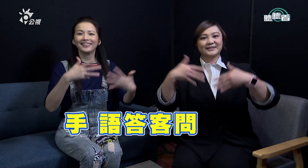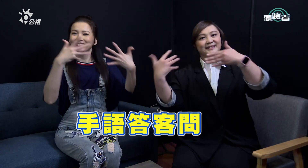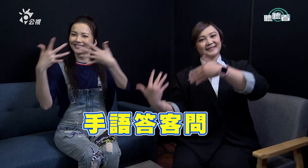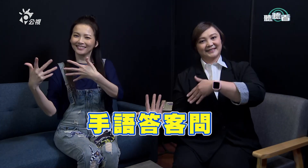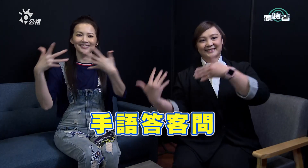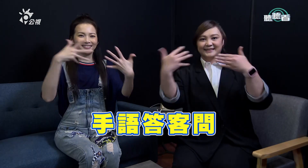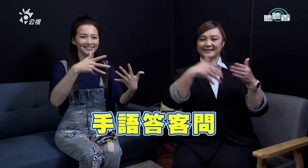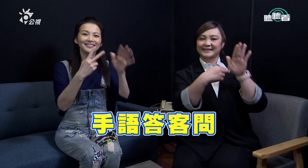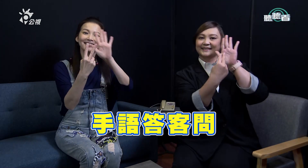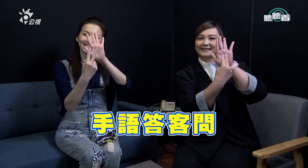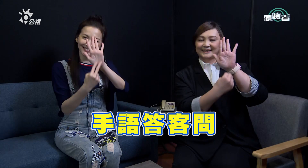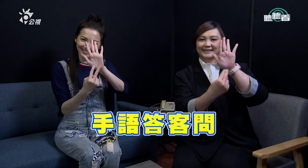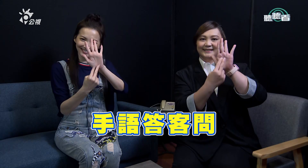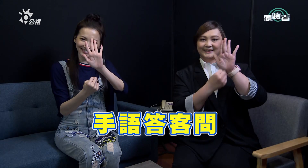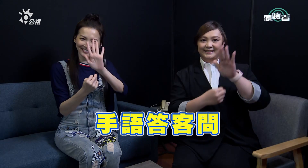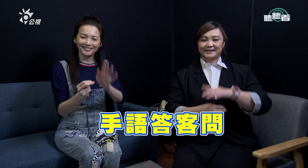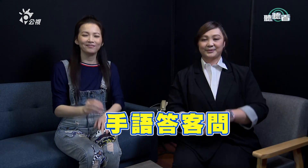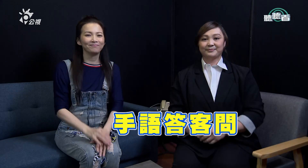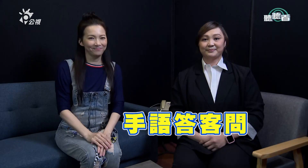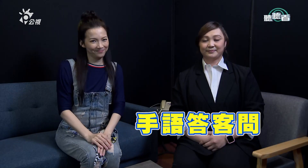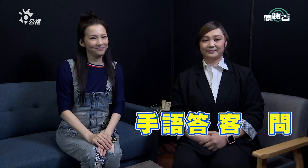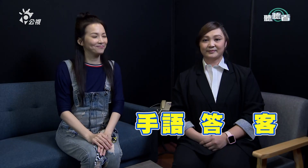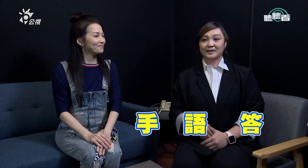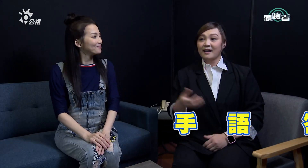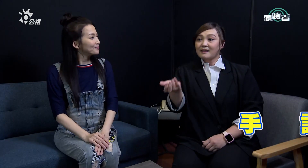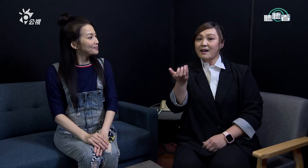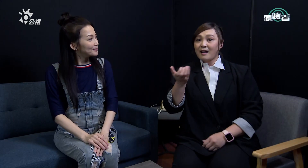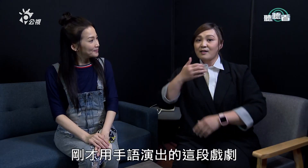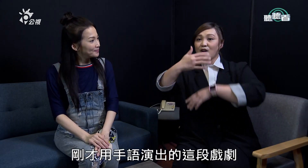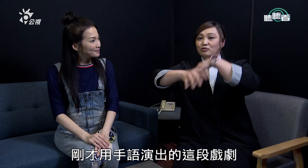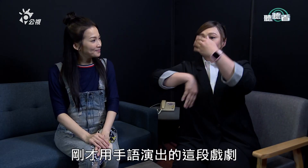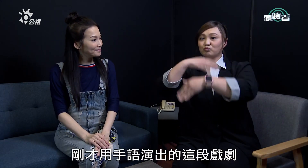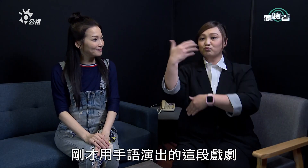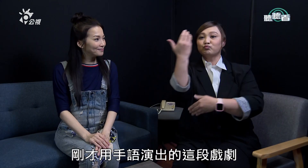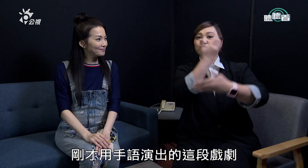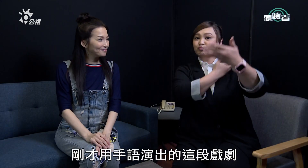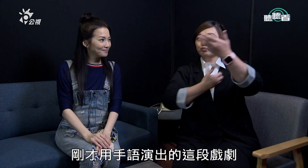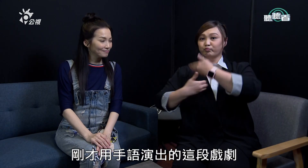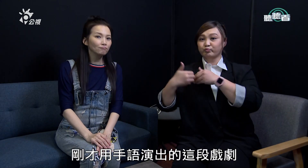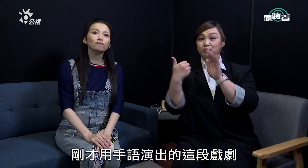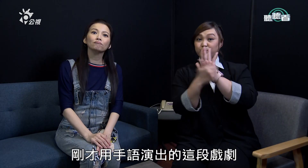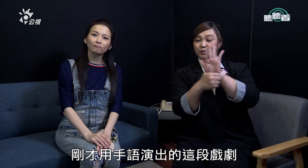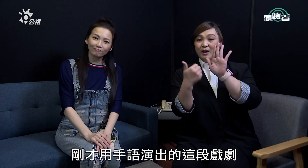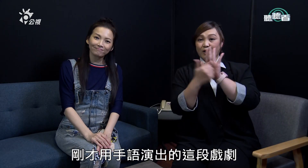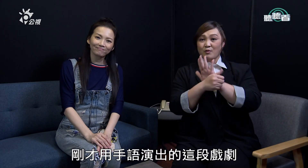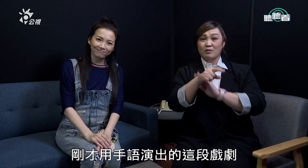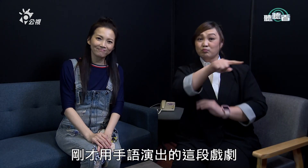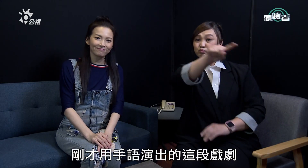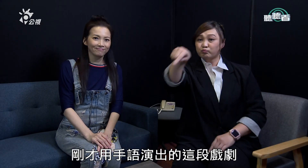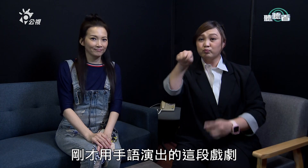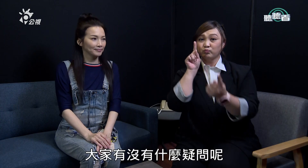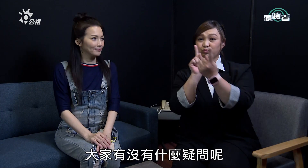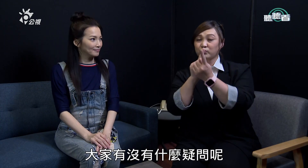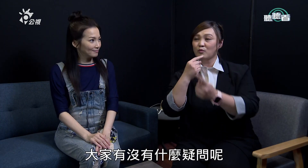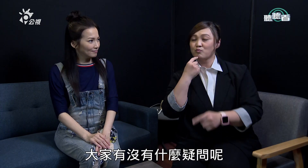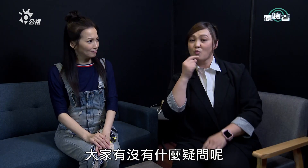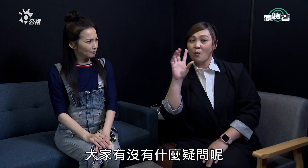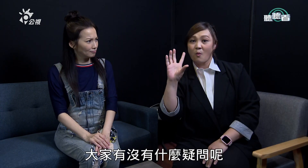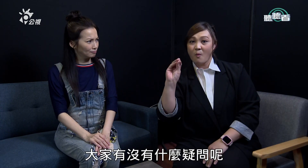手语答客问。 刚才用手语演出的这段戏剧，大家有没有什么疑